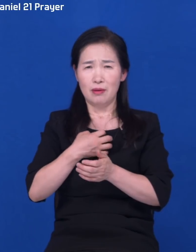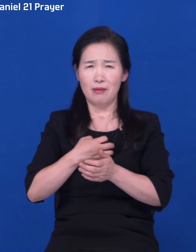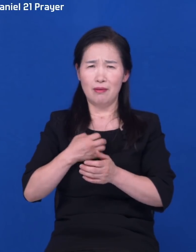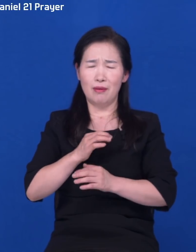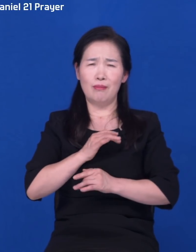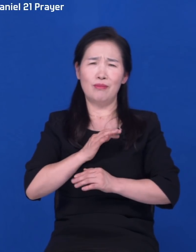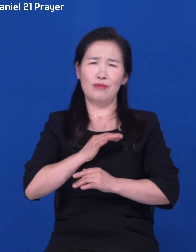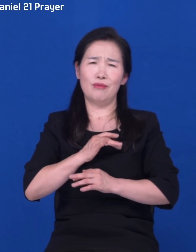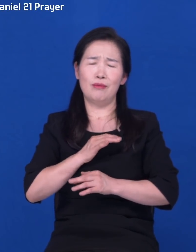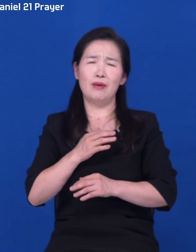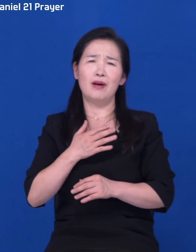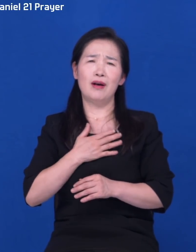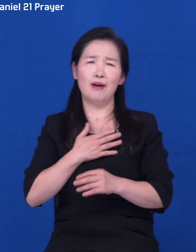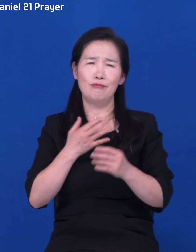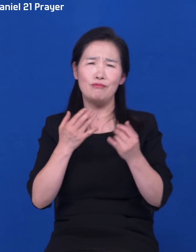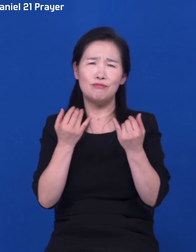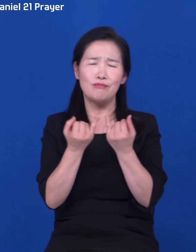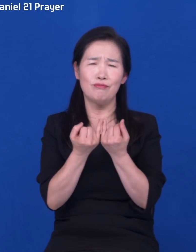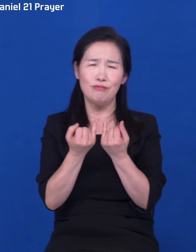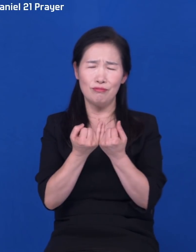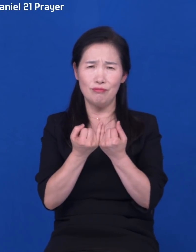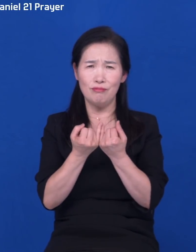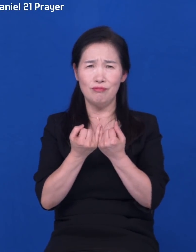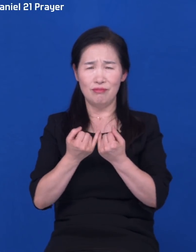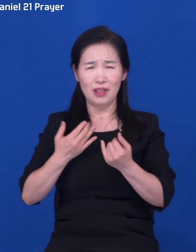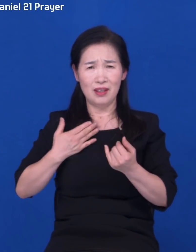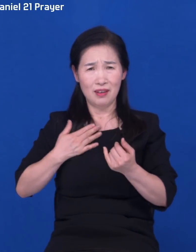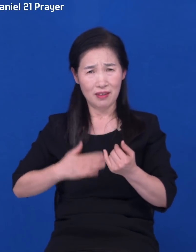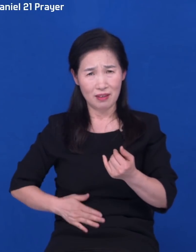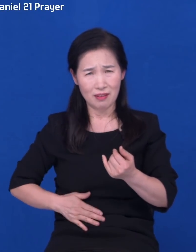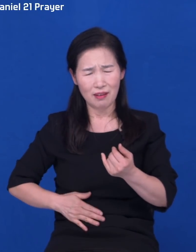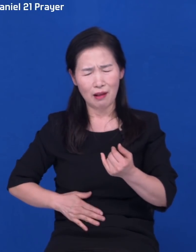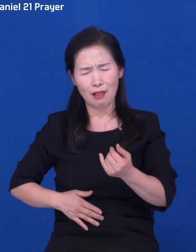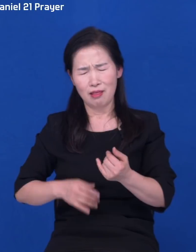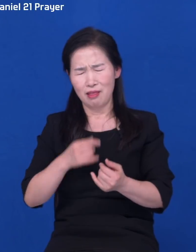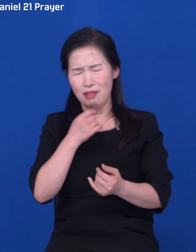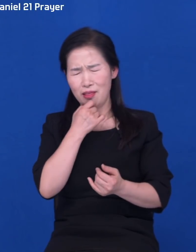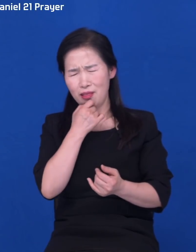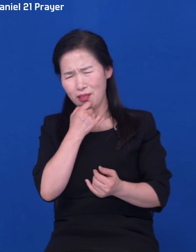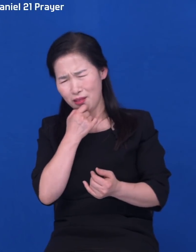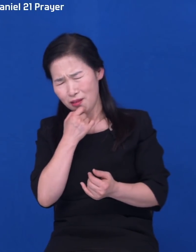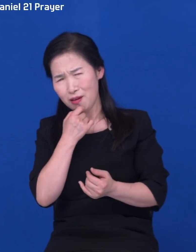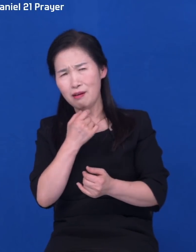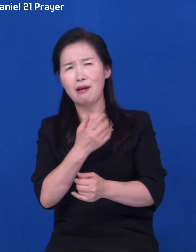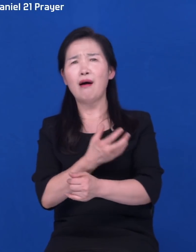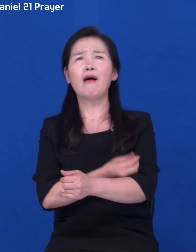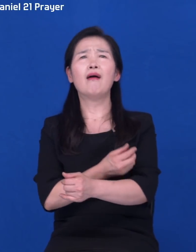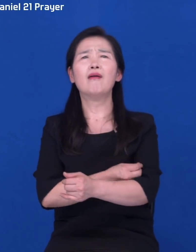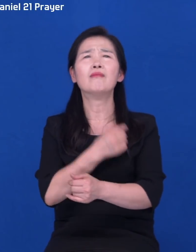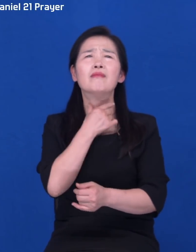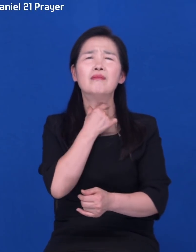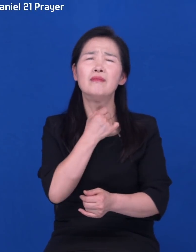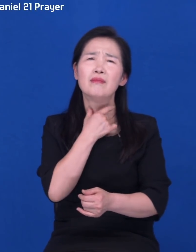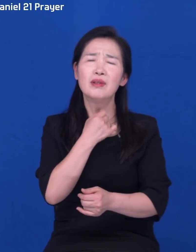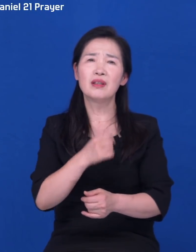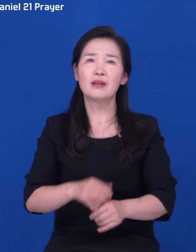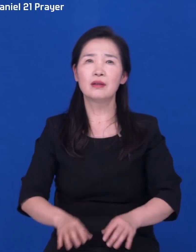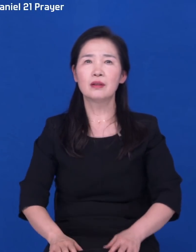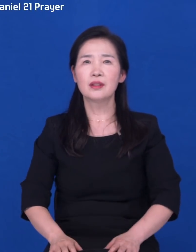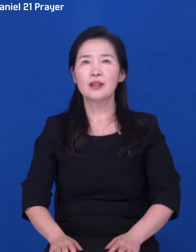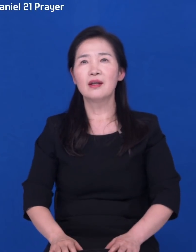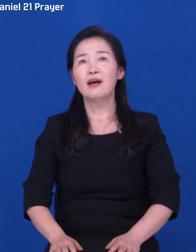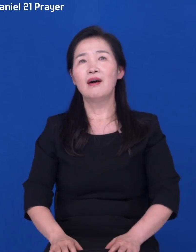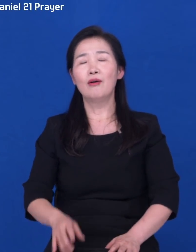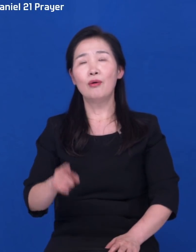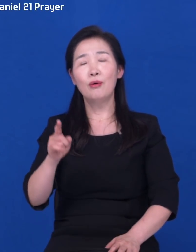나 여자한테 어떻게 가슴을 잘라내려고 그래? 그래서 이제 싫어요. 저 항암할래요. 선생님이 지금 정신 나갔다고 저한테